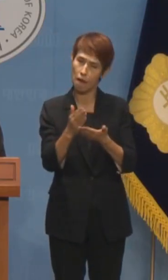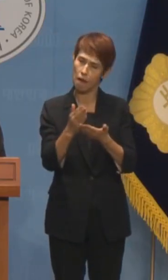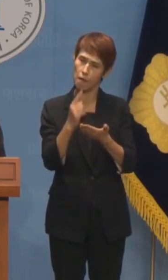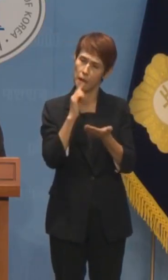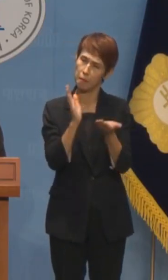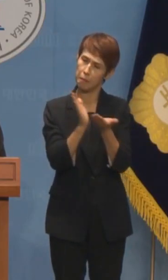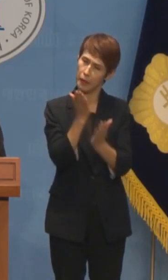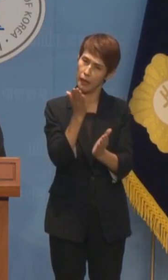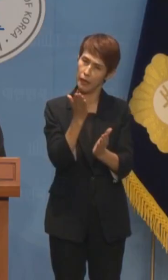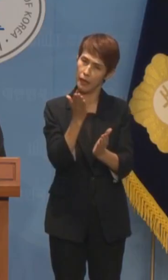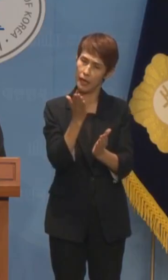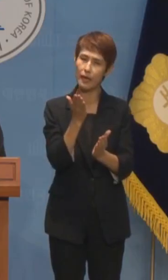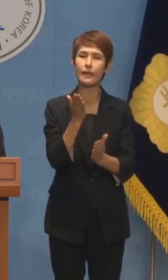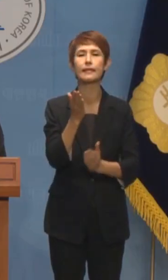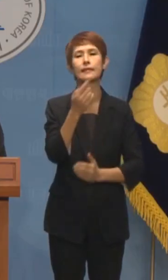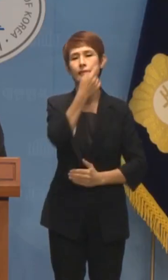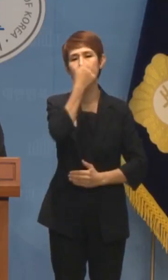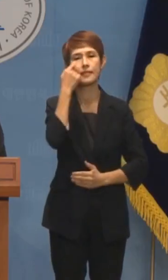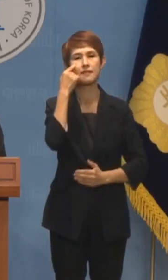않음이 확인되었습니다.